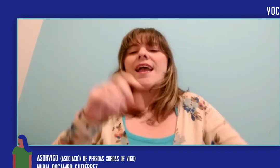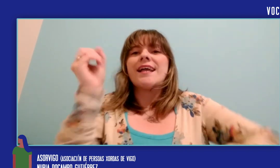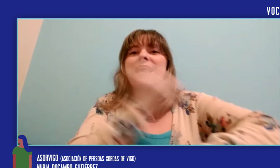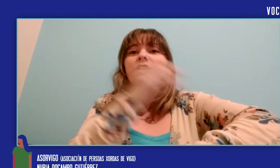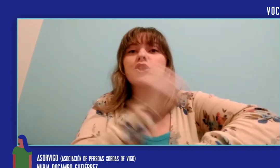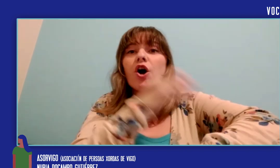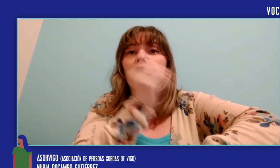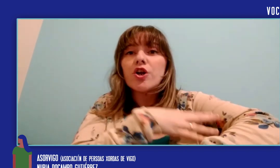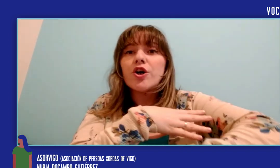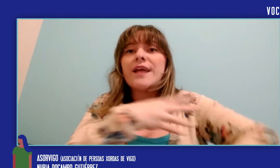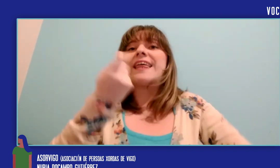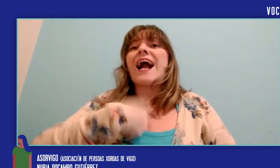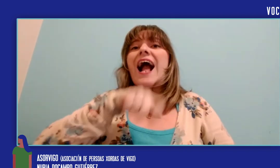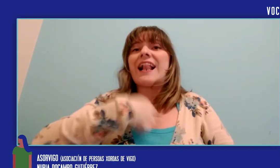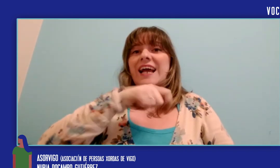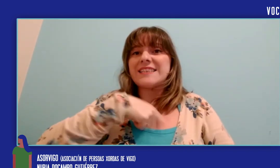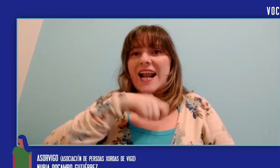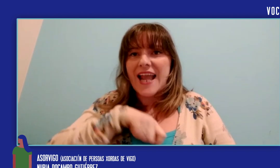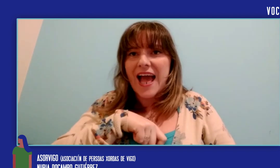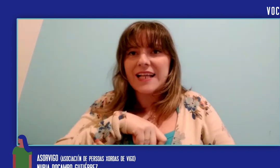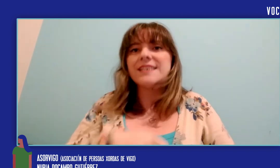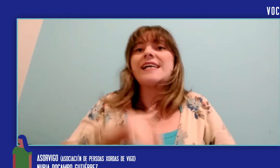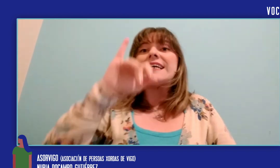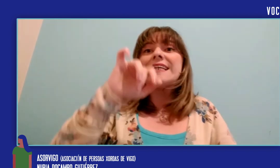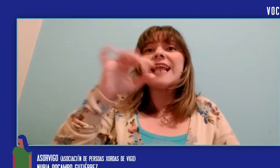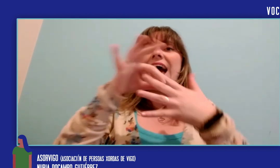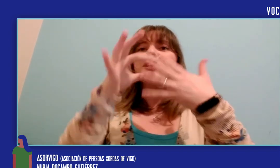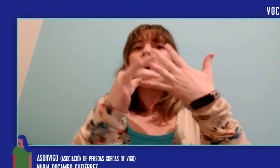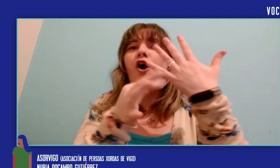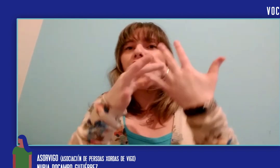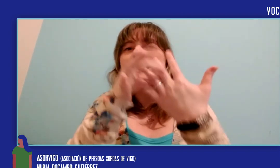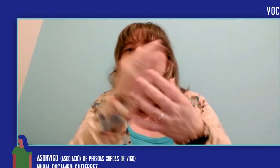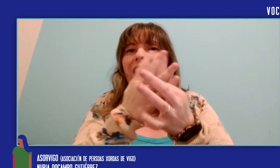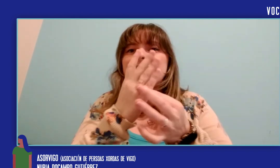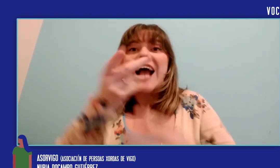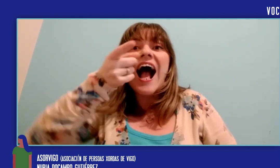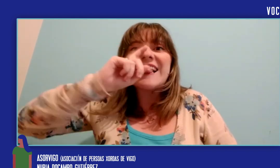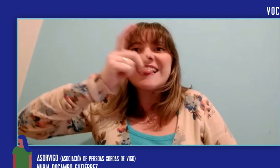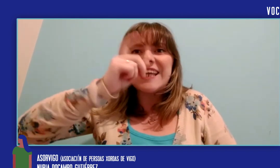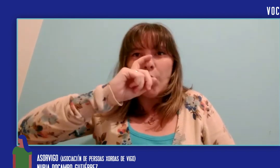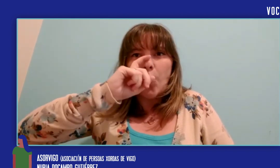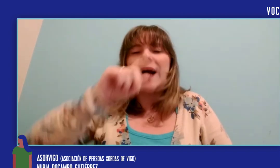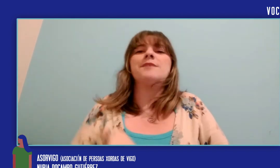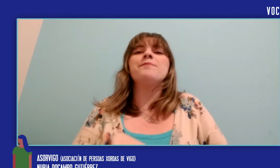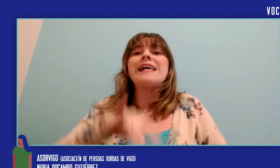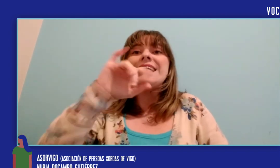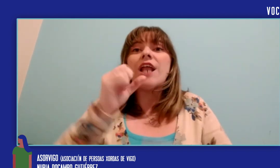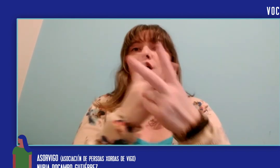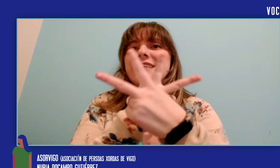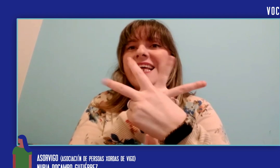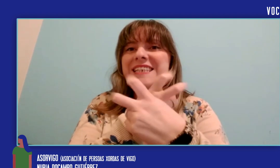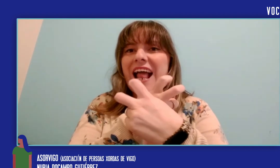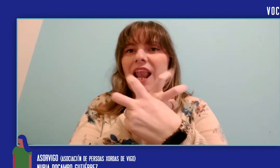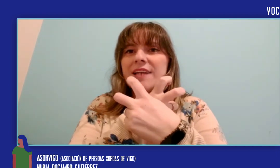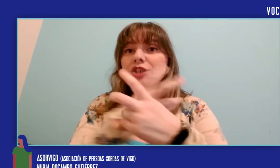el tesoro de Casa del Rey y la joya antigua y